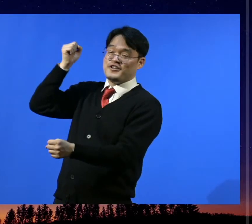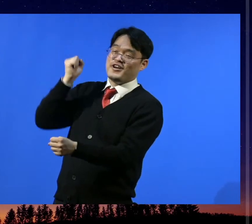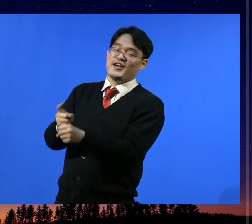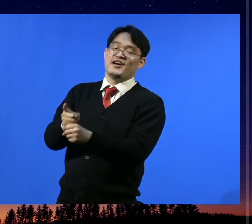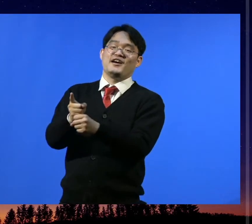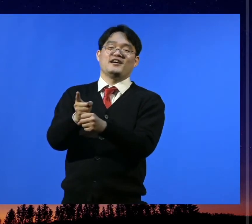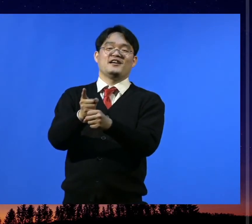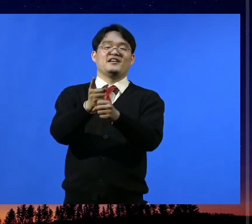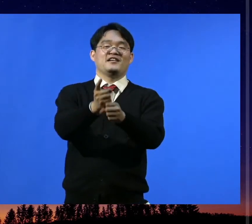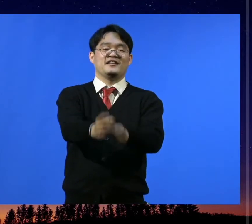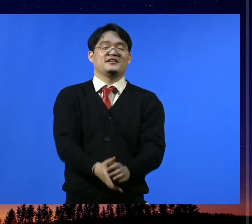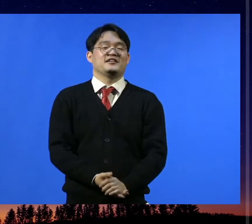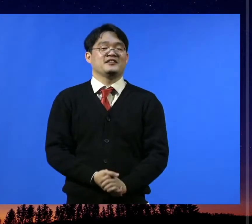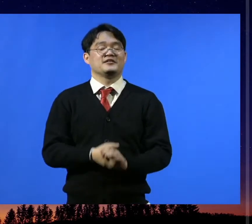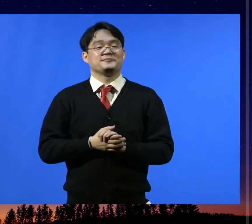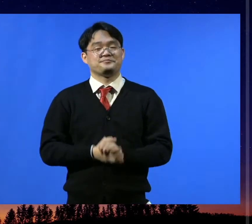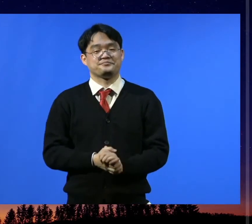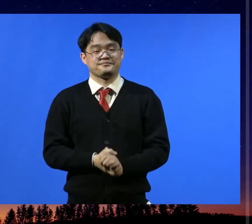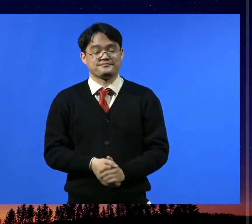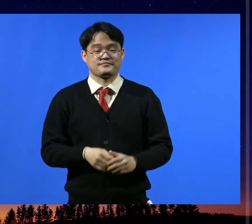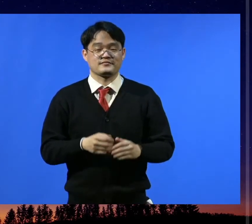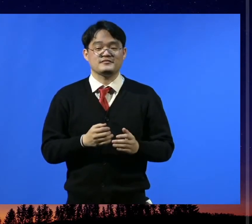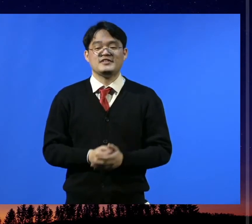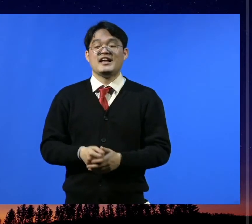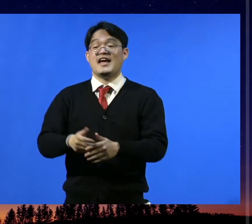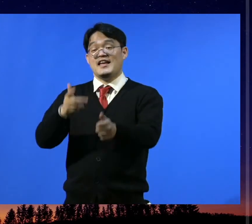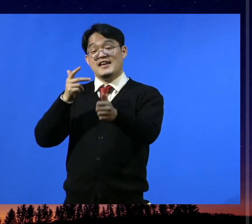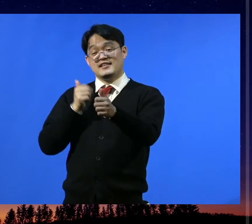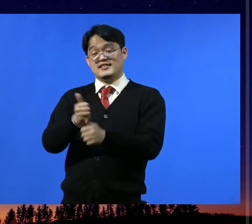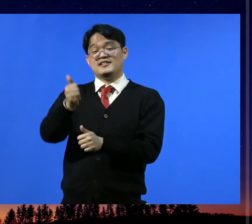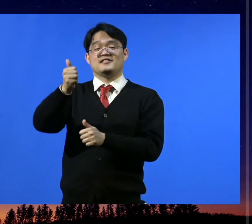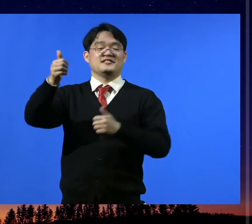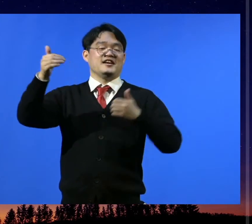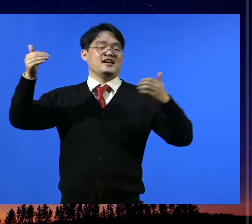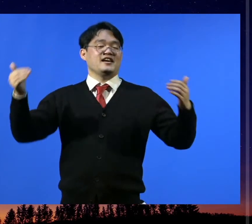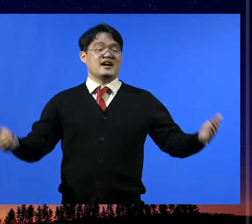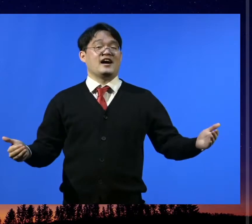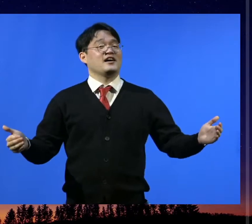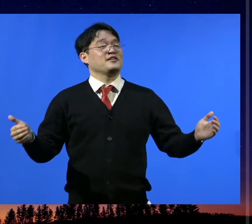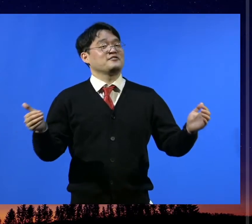하겠습니다. 승리하겠네. 승리하였네. 선포합시다.